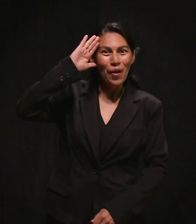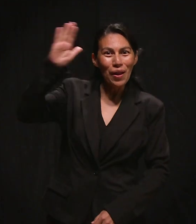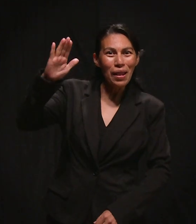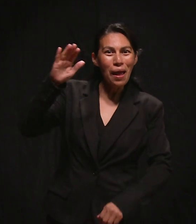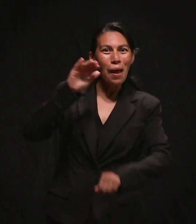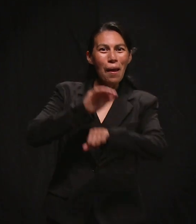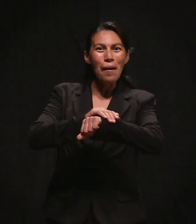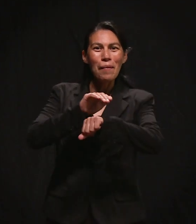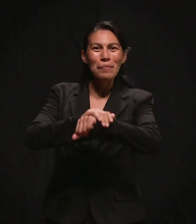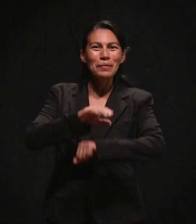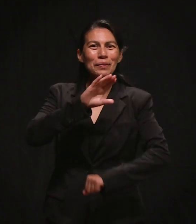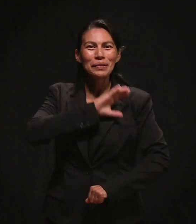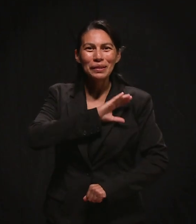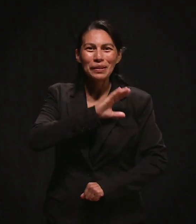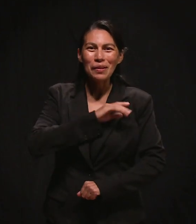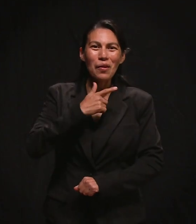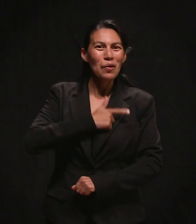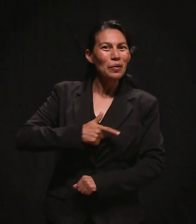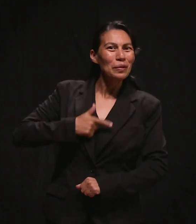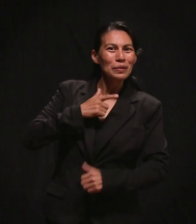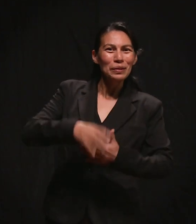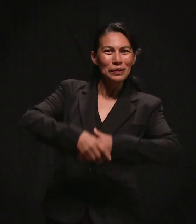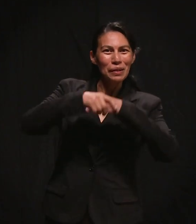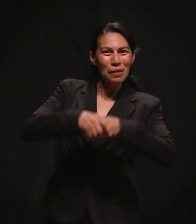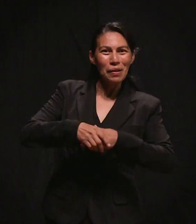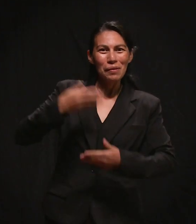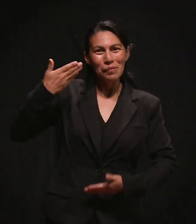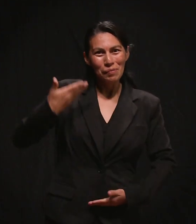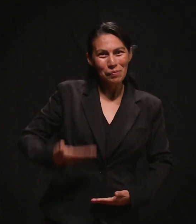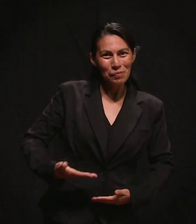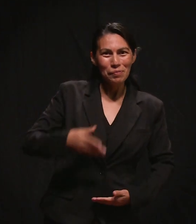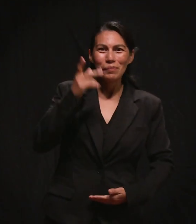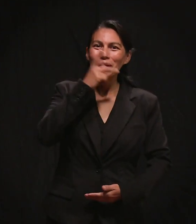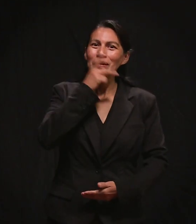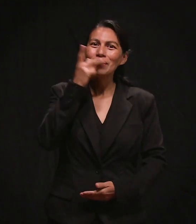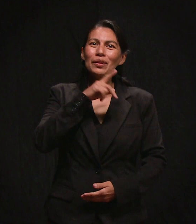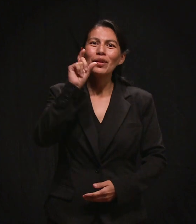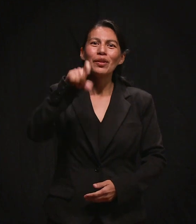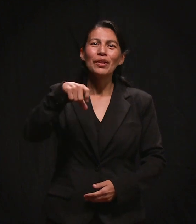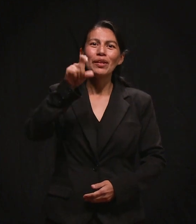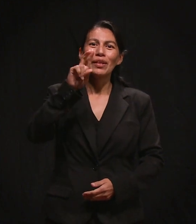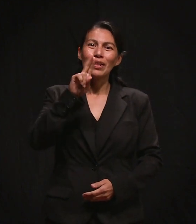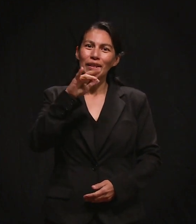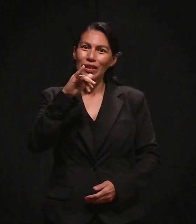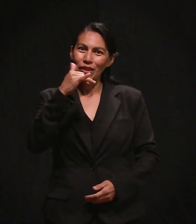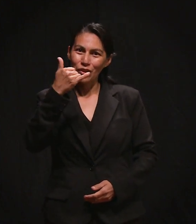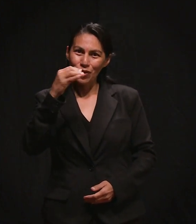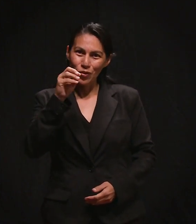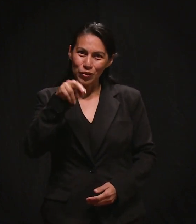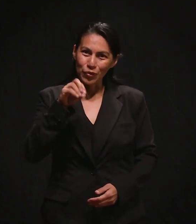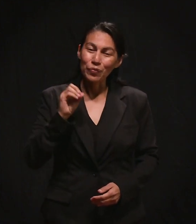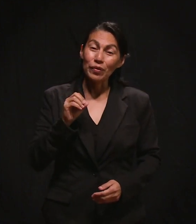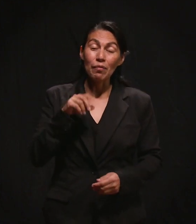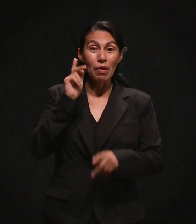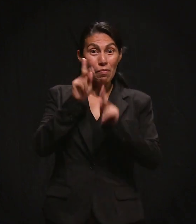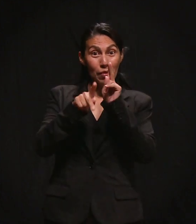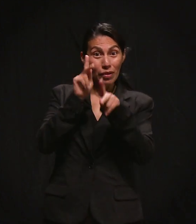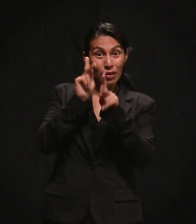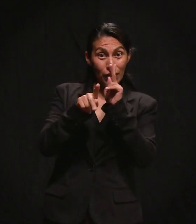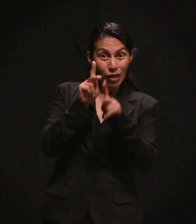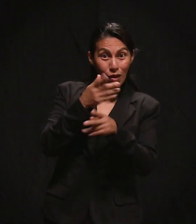¿Qué tal, queridos amigos? Qué gusto saludarles nuevamente el Pastor Quillono para platicar de ustedes del